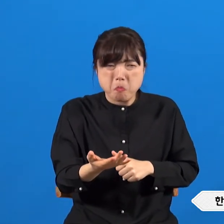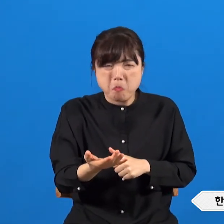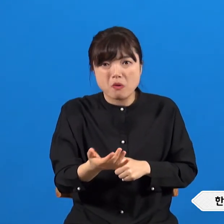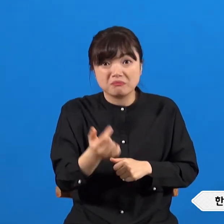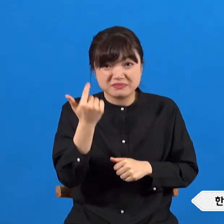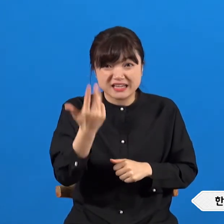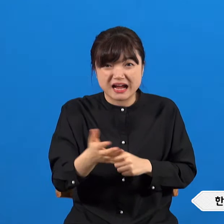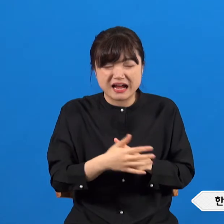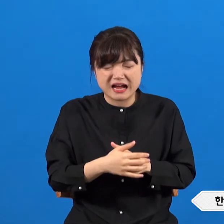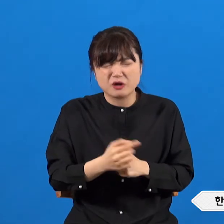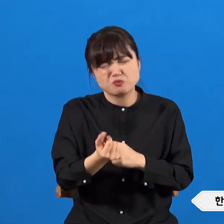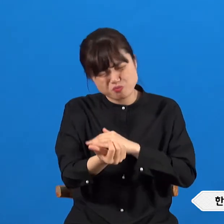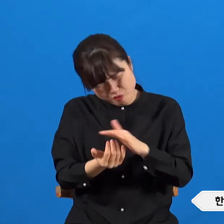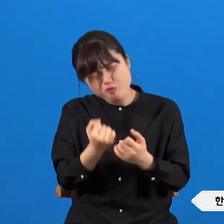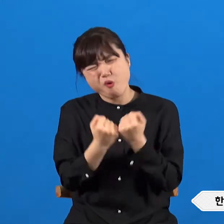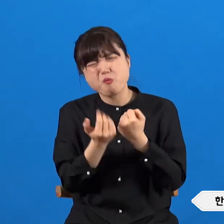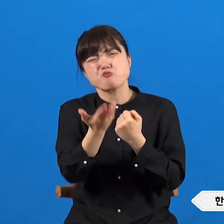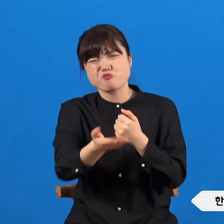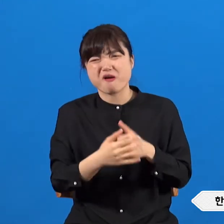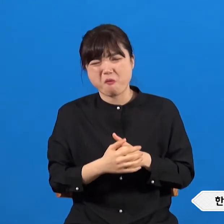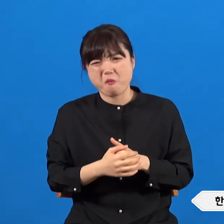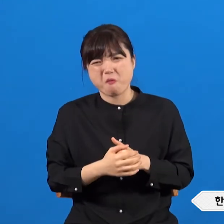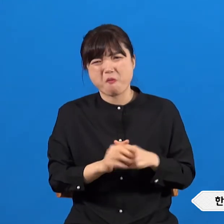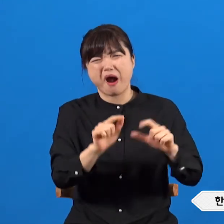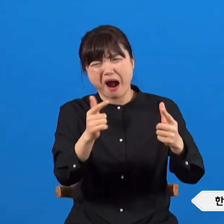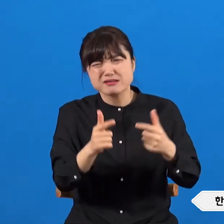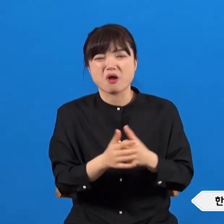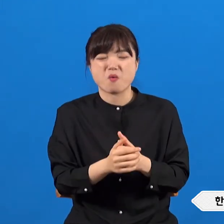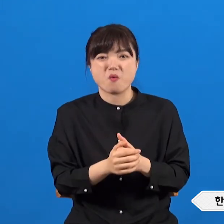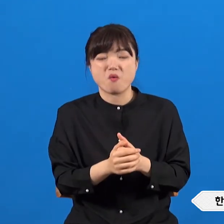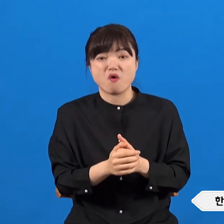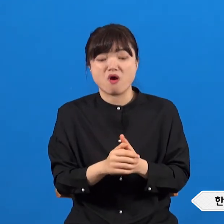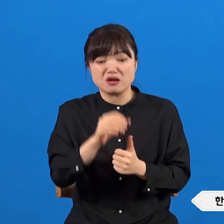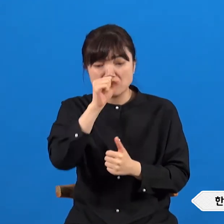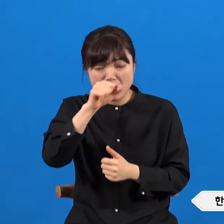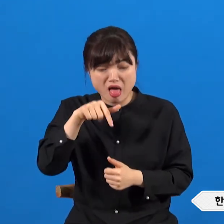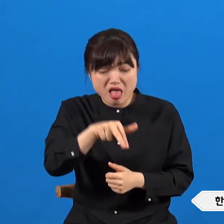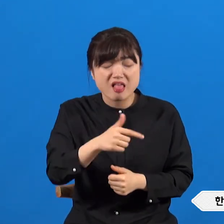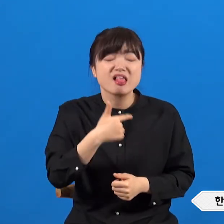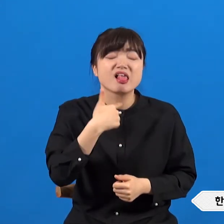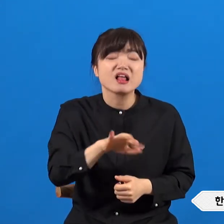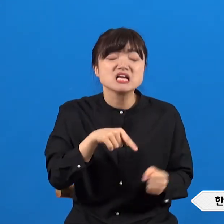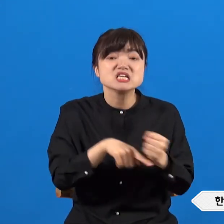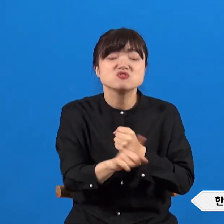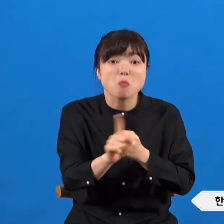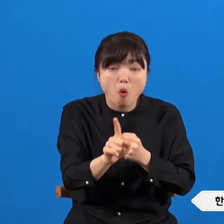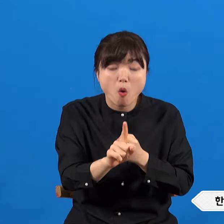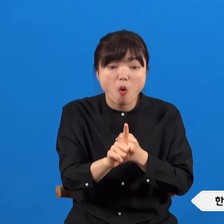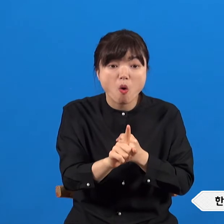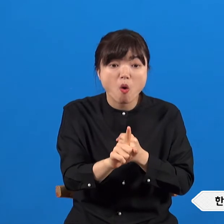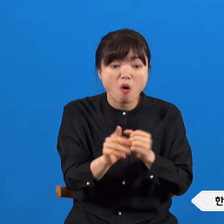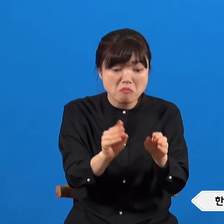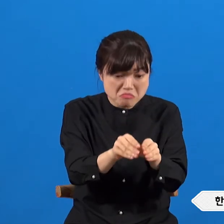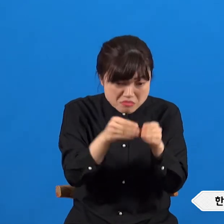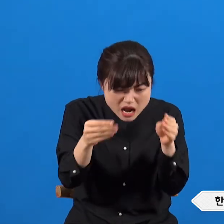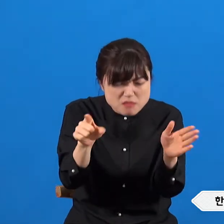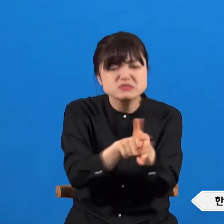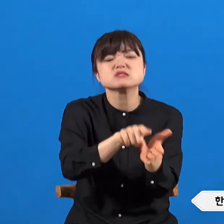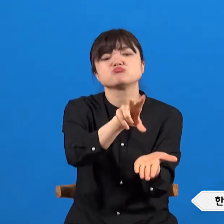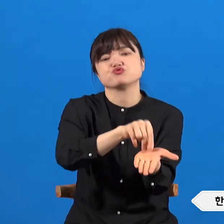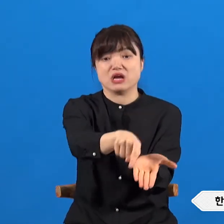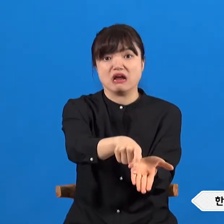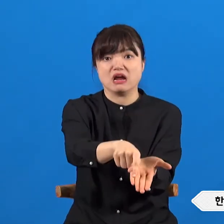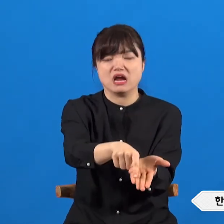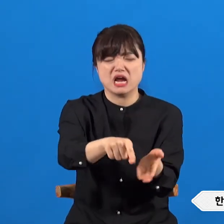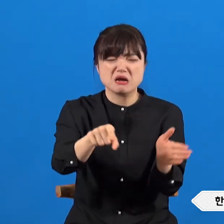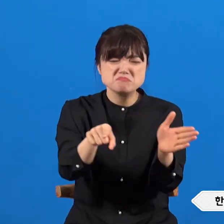생기십니까? 조금 전에 설명했습니다. 선한 일을 안 하는 것은 그것은 믿음이 문제가 있기